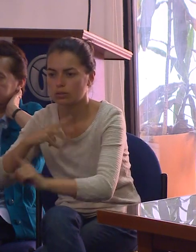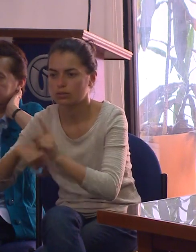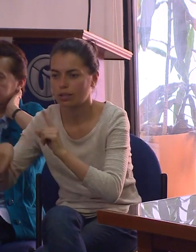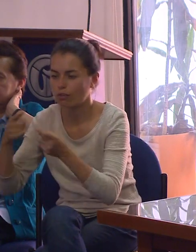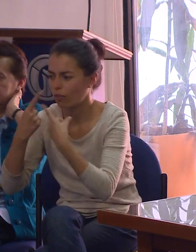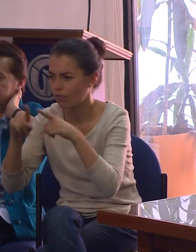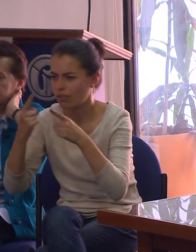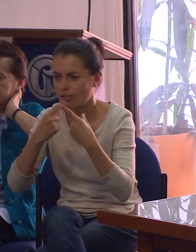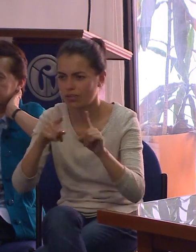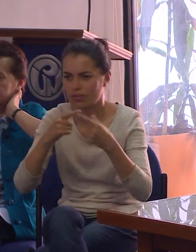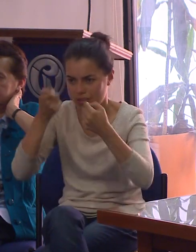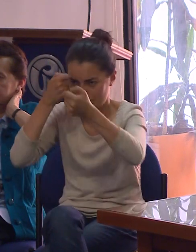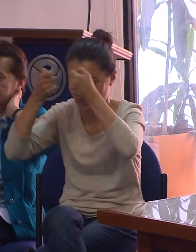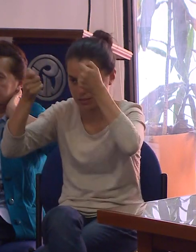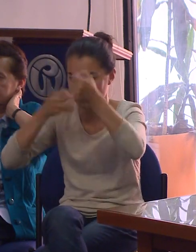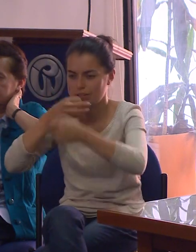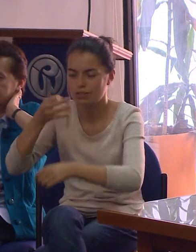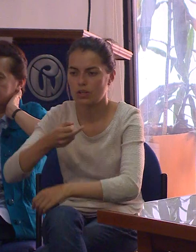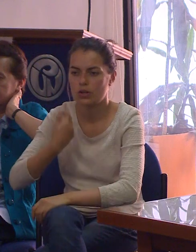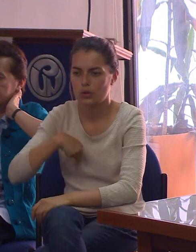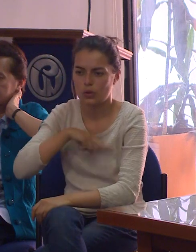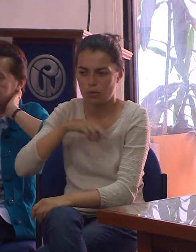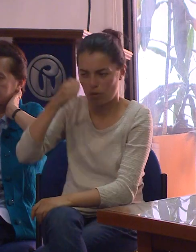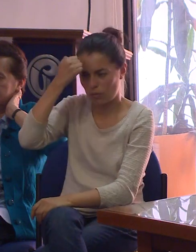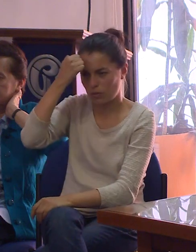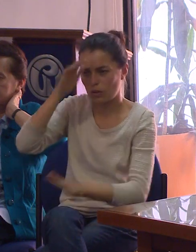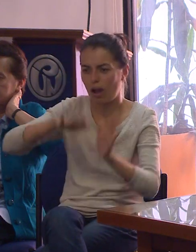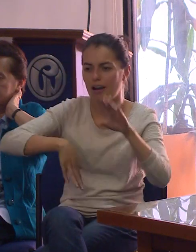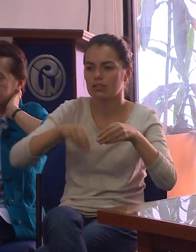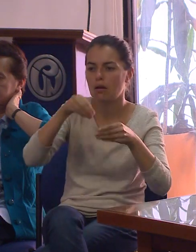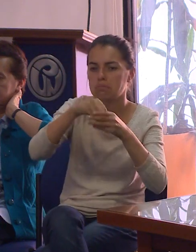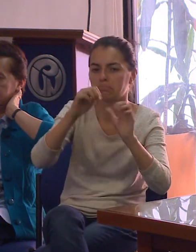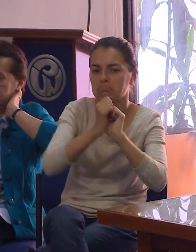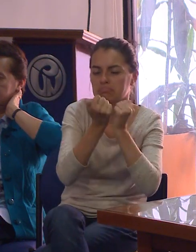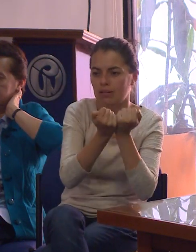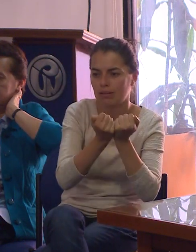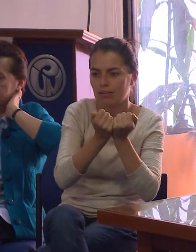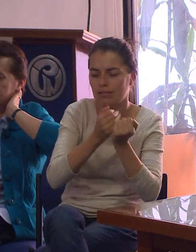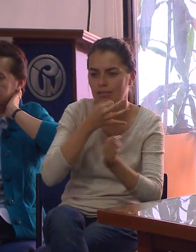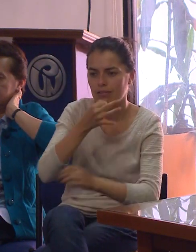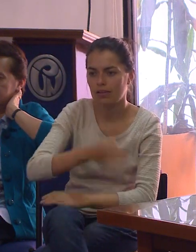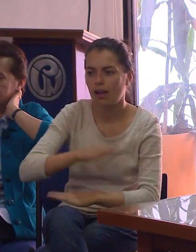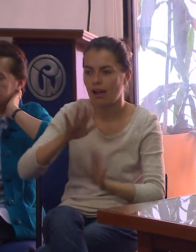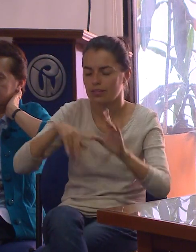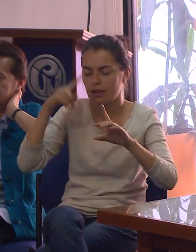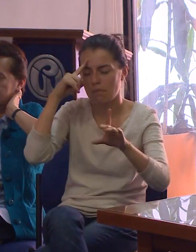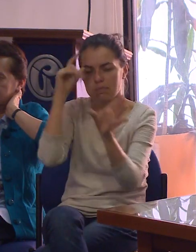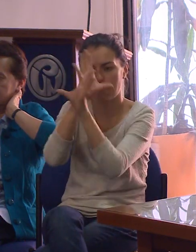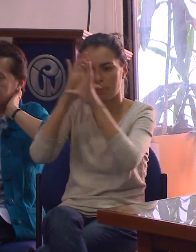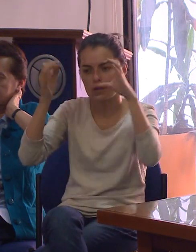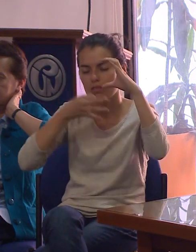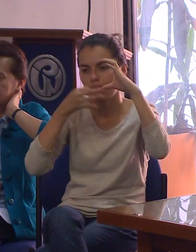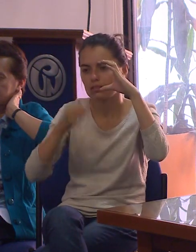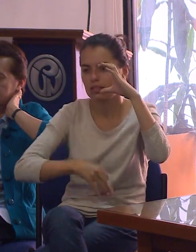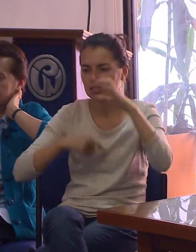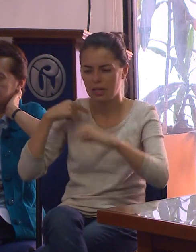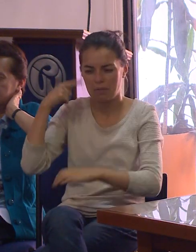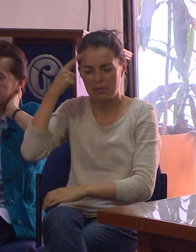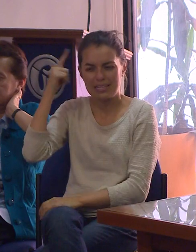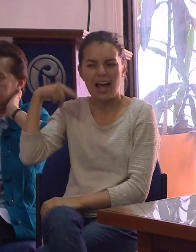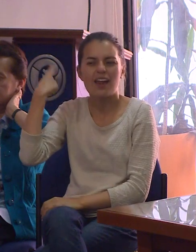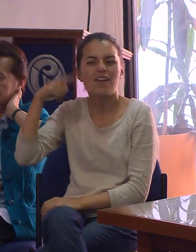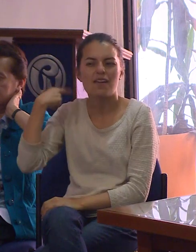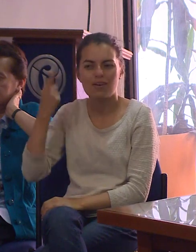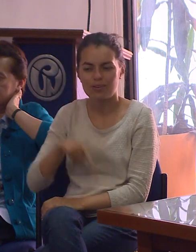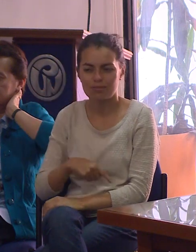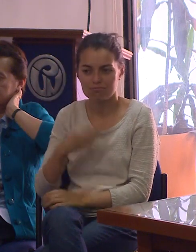estrategias que realmente uno como profesor pues se queda corto. Entonces pues la idea es eso, soñar y bueno, pensar cosas que locas y si se pueden